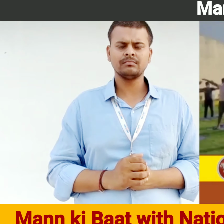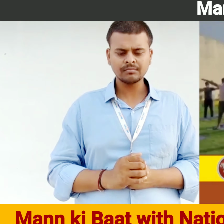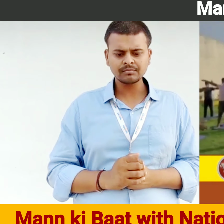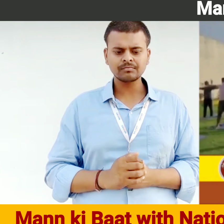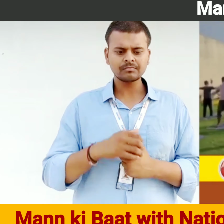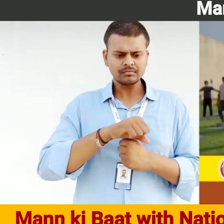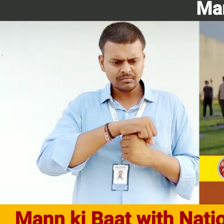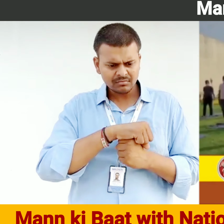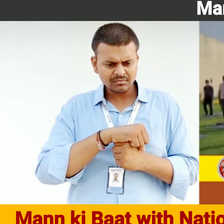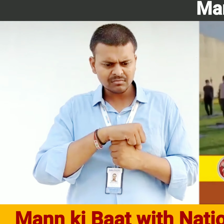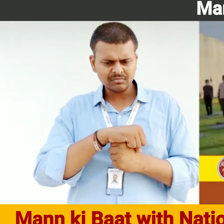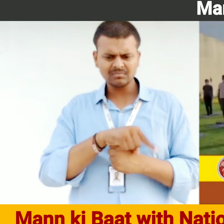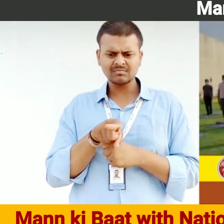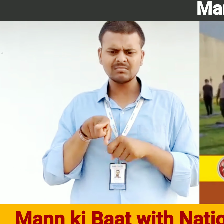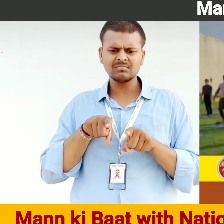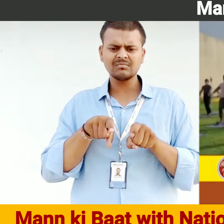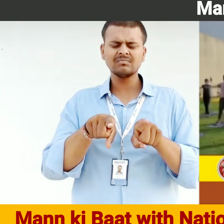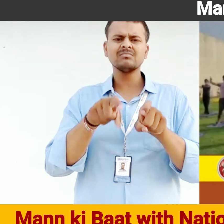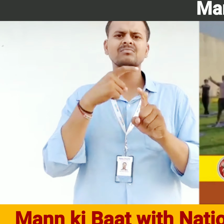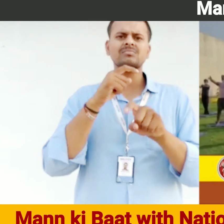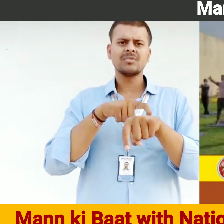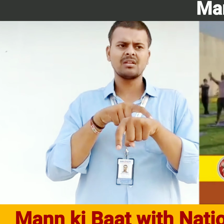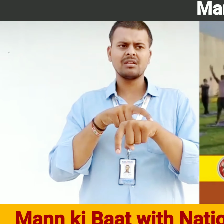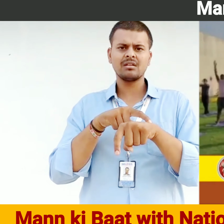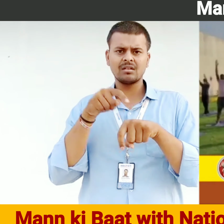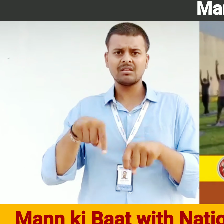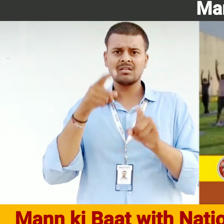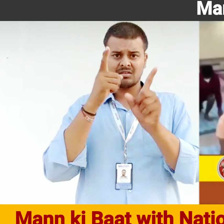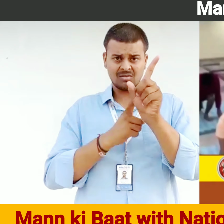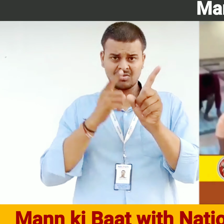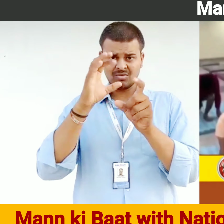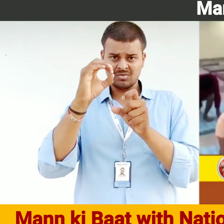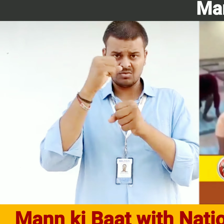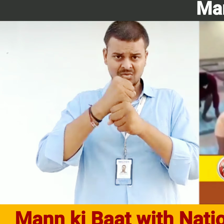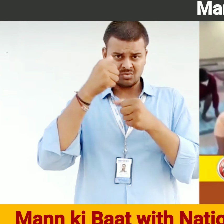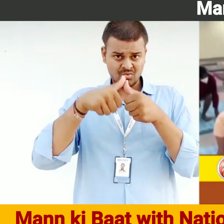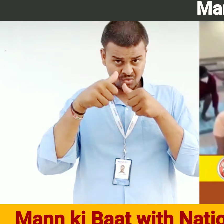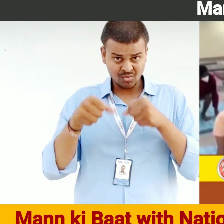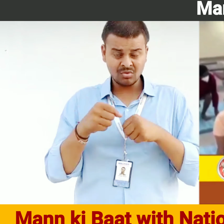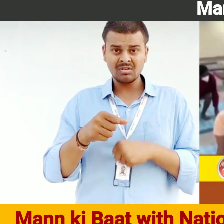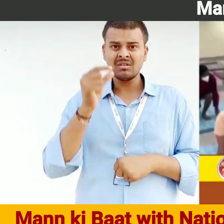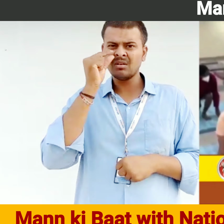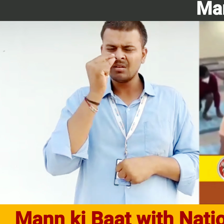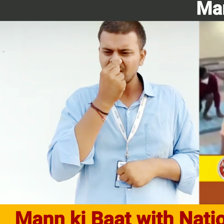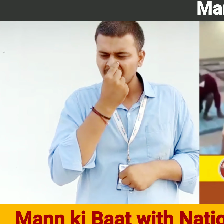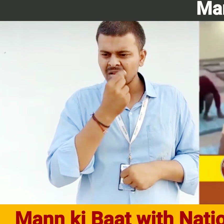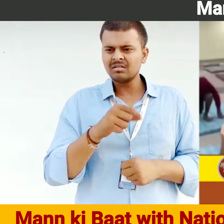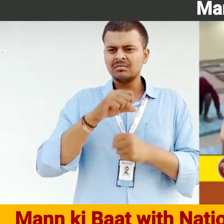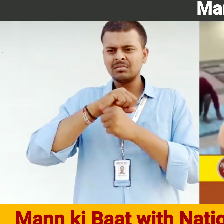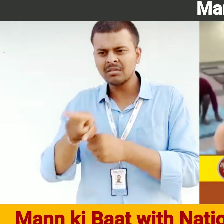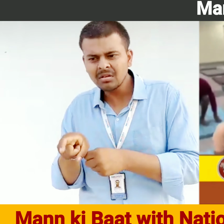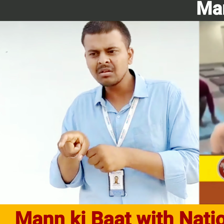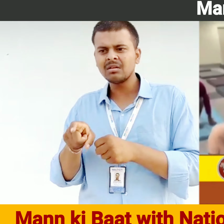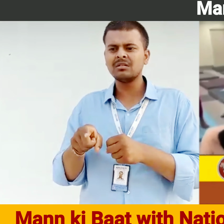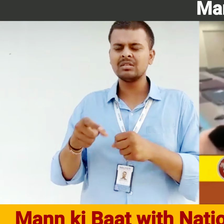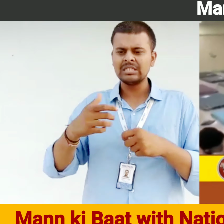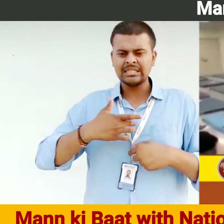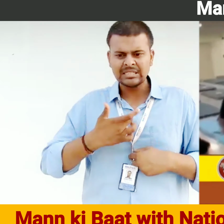साथियों, कोरोना संकट के इस समय में योग आज इसलिए भी ज्यादा अहम है क्योंकि ये